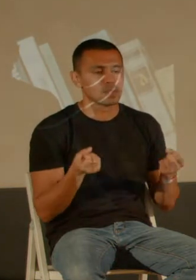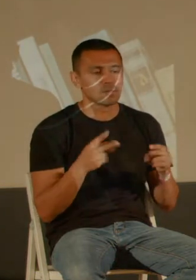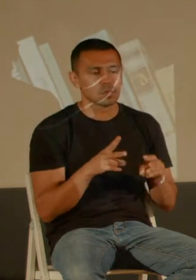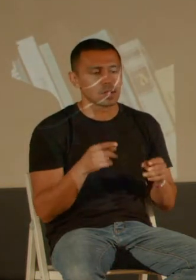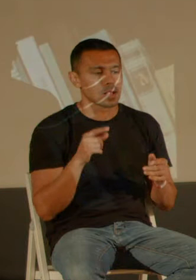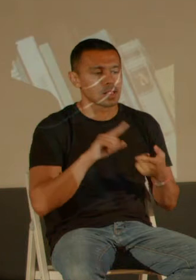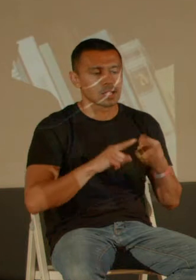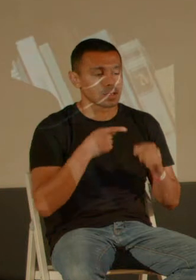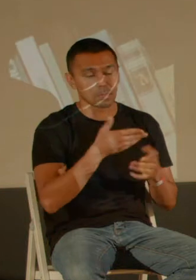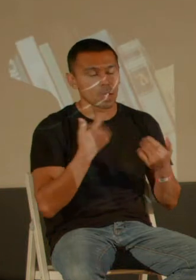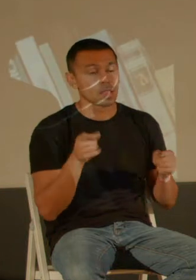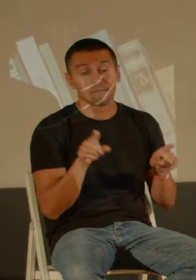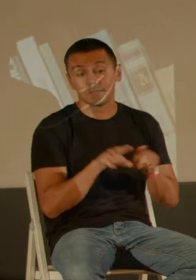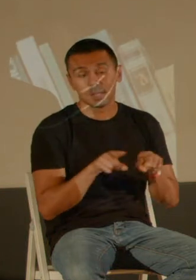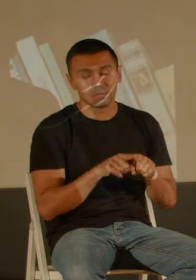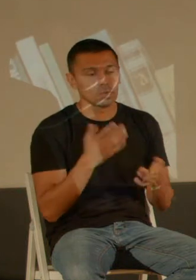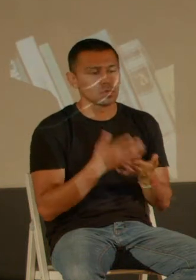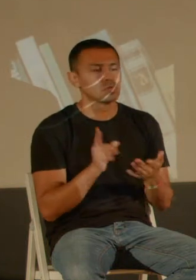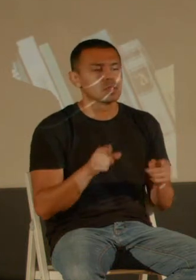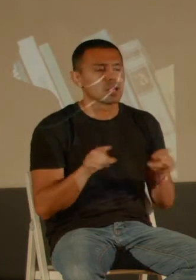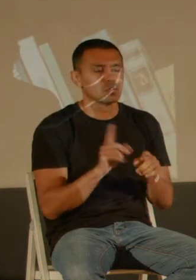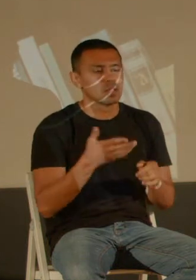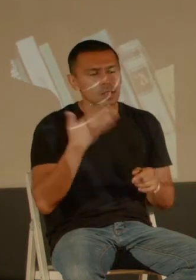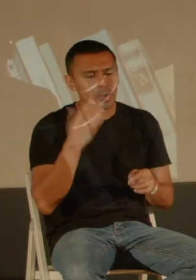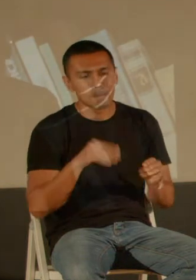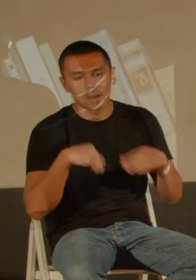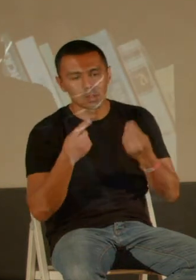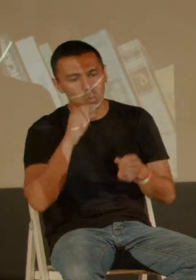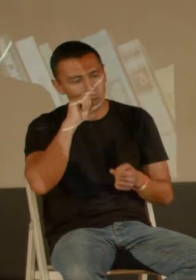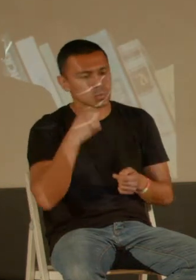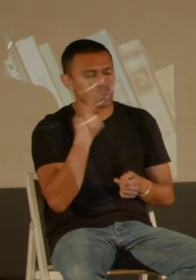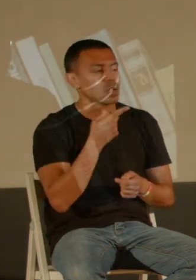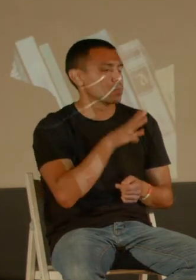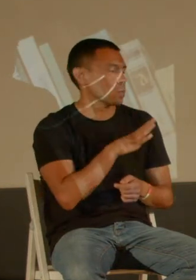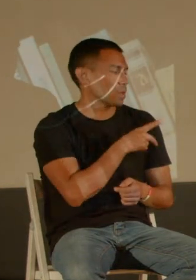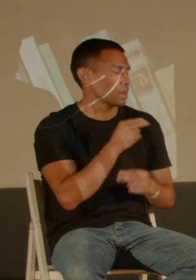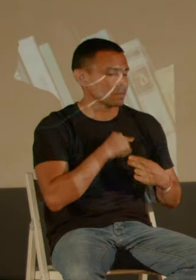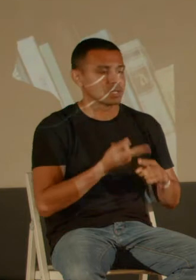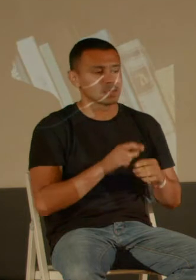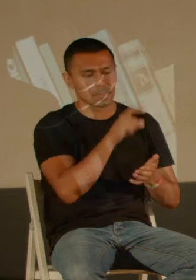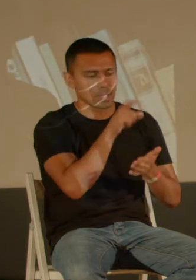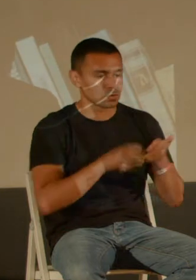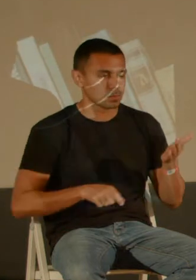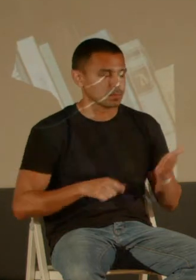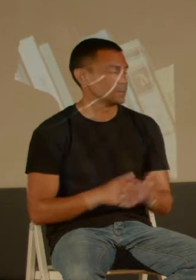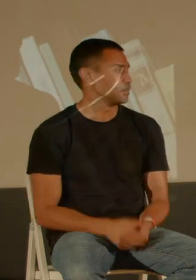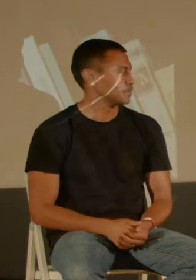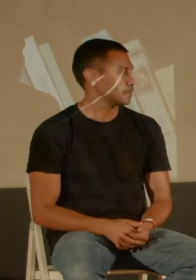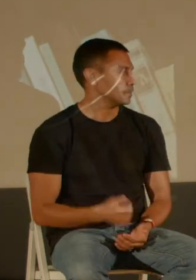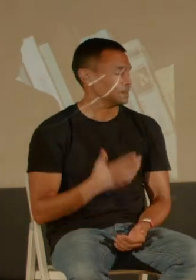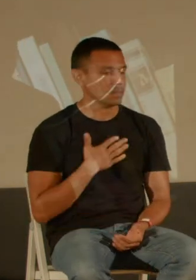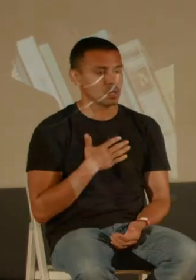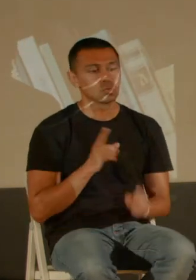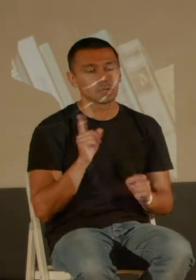специфічної лексики там немає, але все рівно є щось таке, що нелегко передати українську. Як тобі було працювати з цим текстом? Ну,